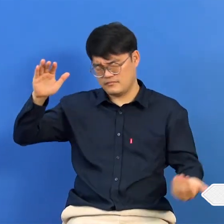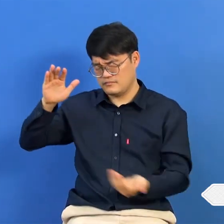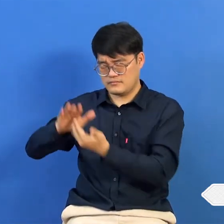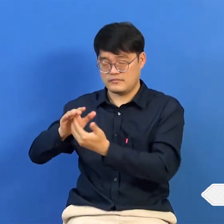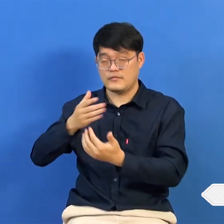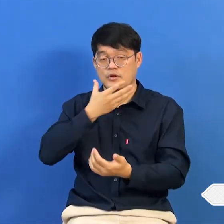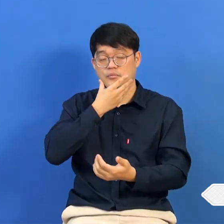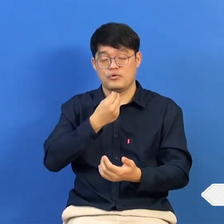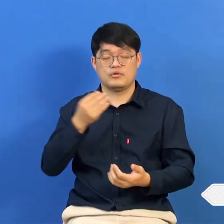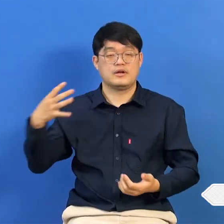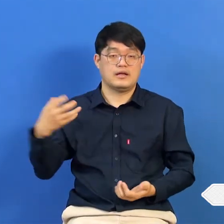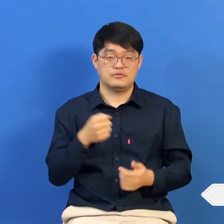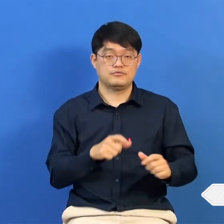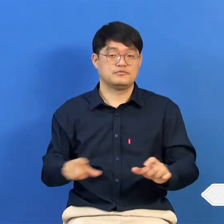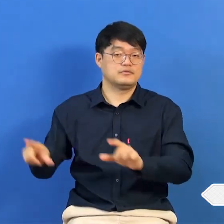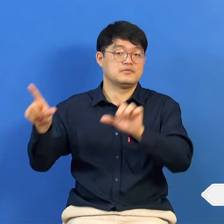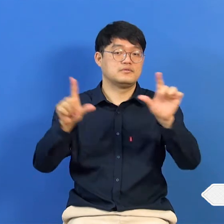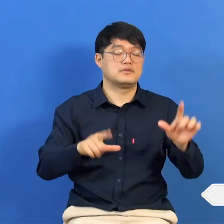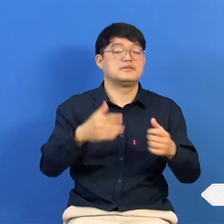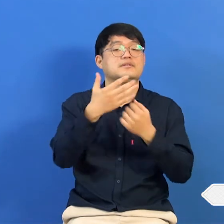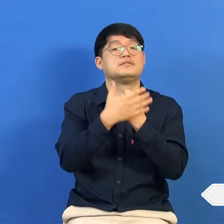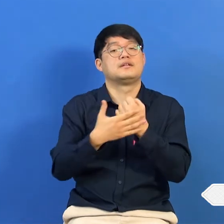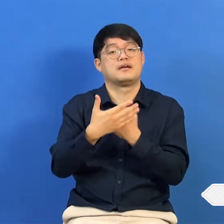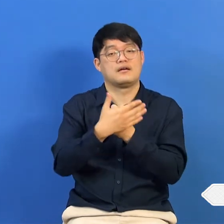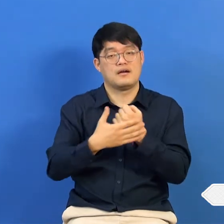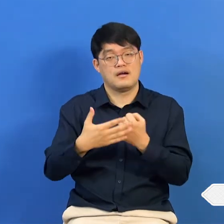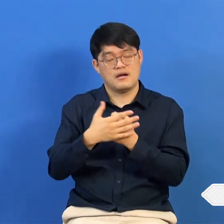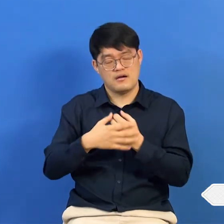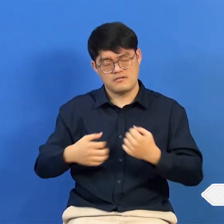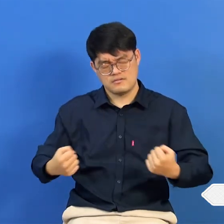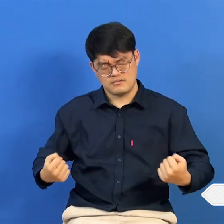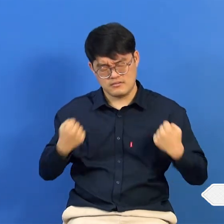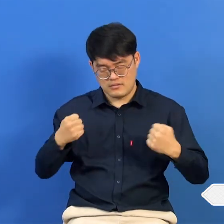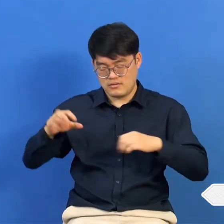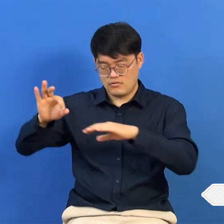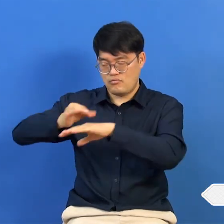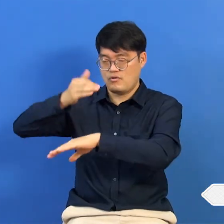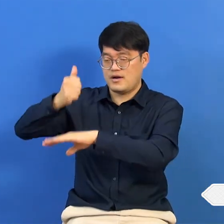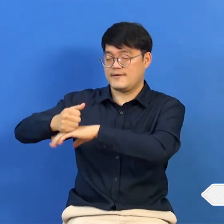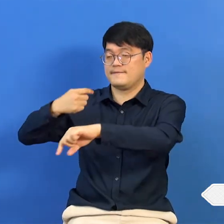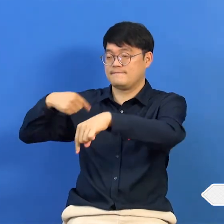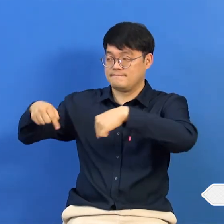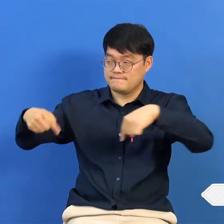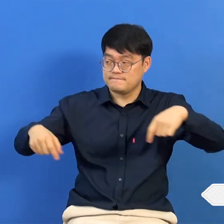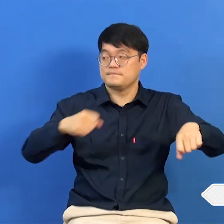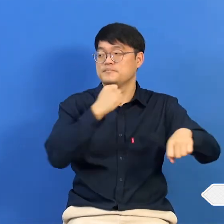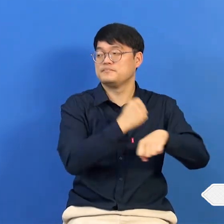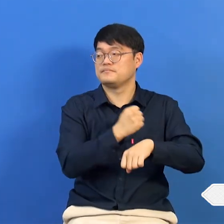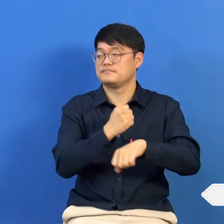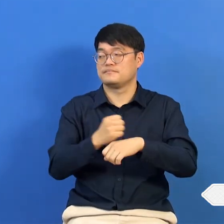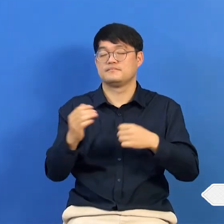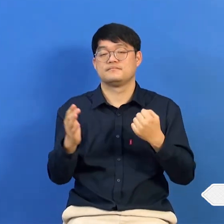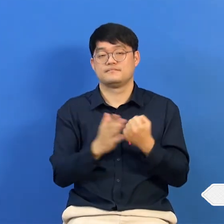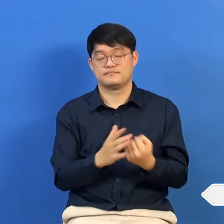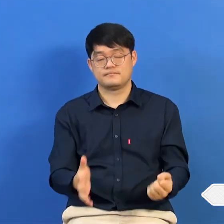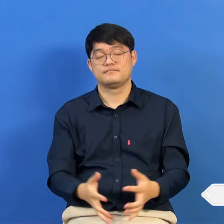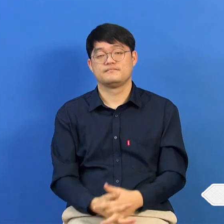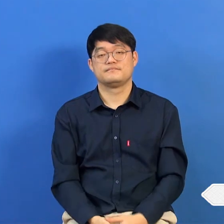것입니다. 은혜가 강력하게 왕노릇하면서 역사하기 때문에 그렇습니다.